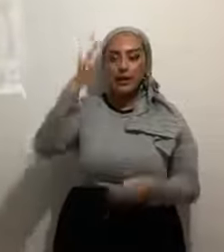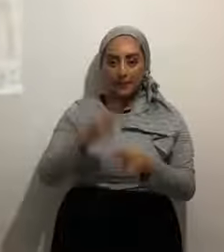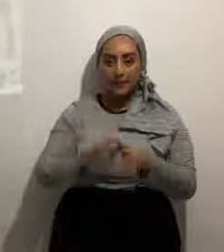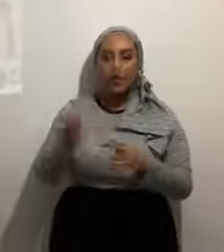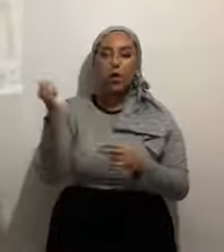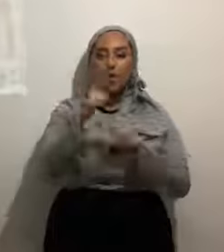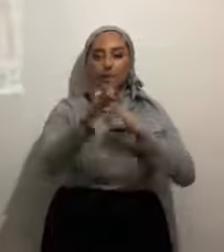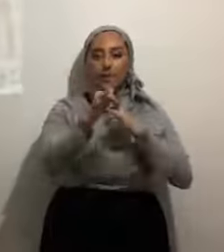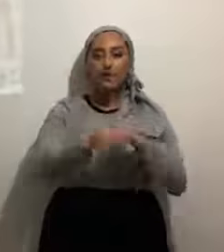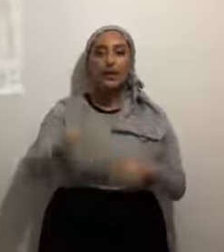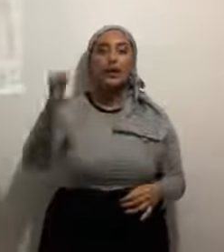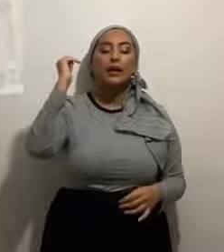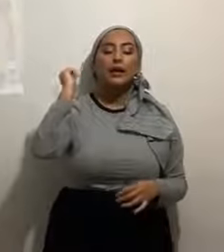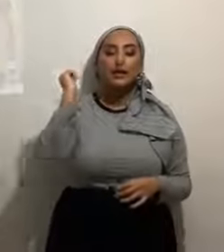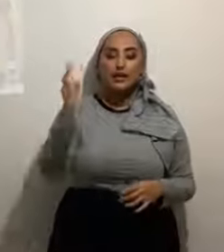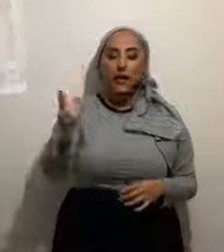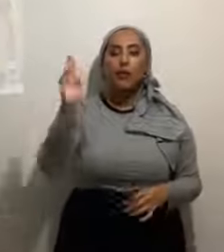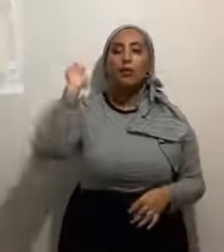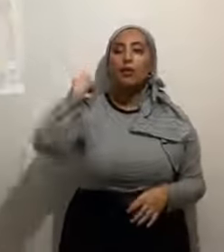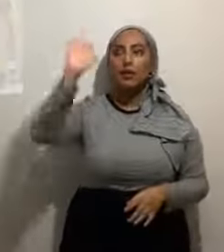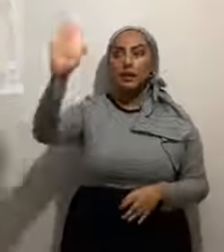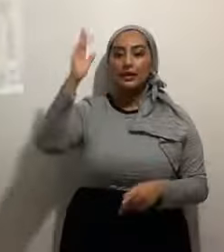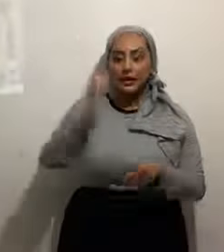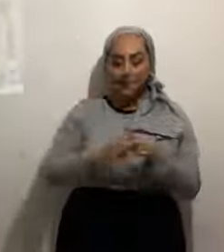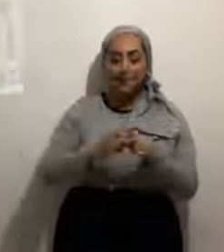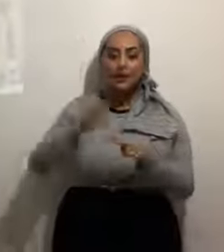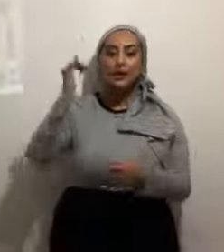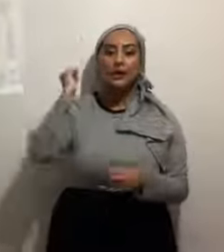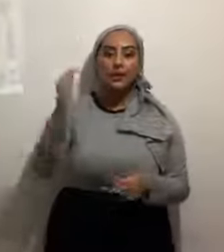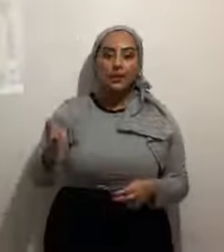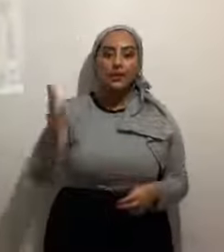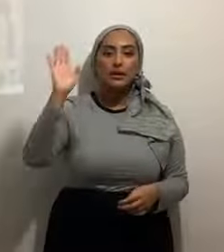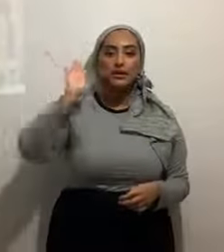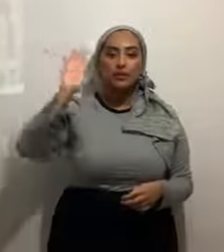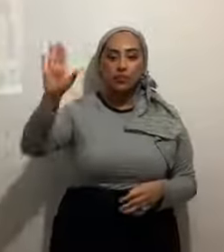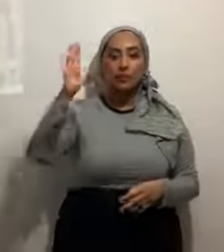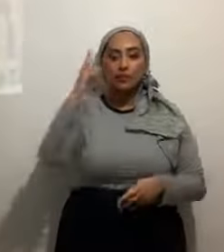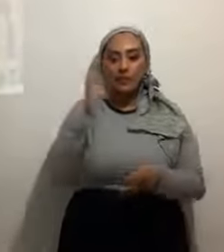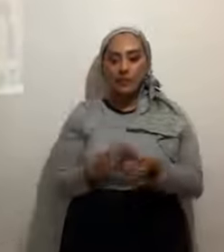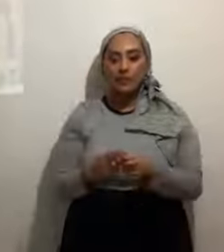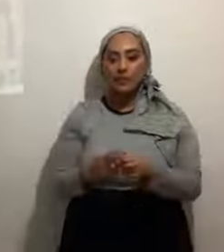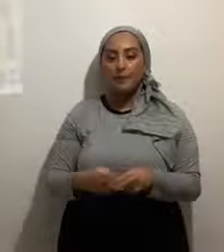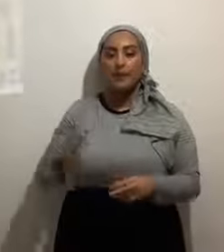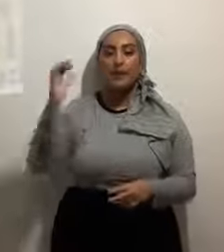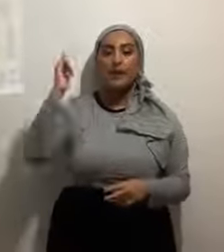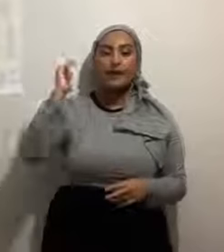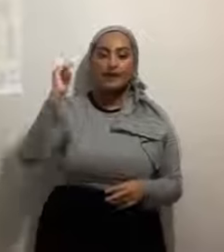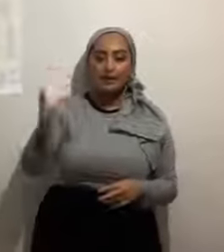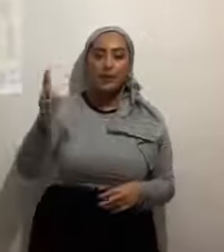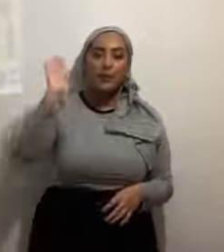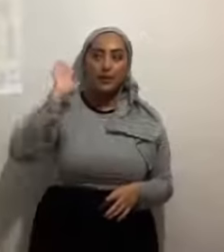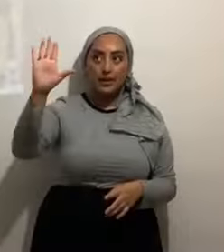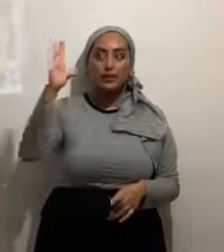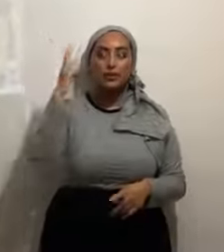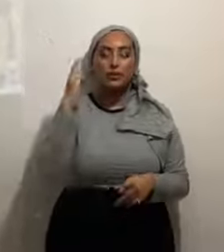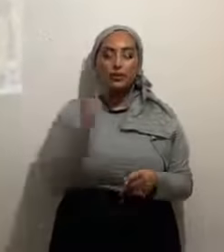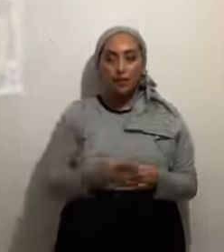repetir. Yahweh es su nombre. Otra vez. Yahweh es su nombre. Otra vez, fuerte. Yahweh es su